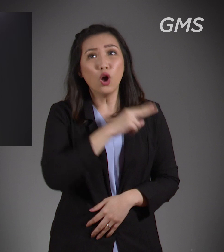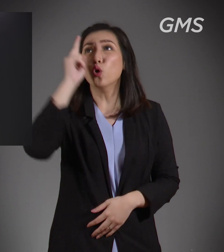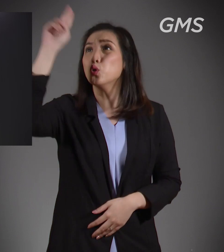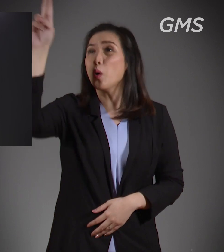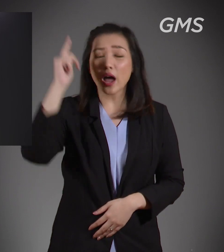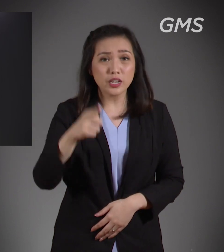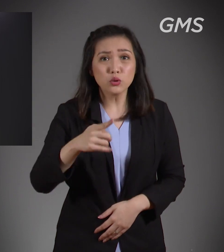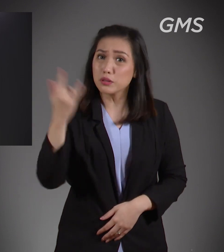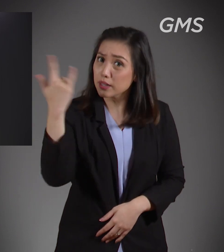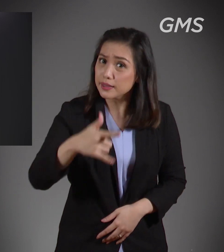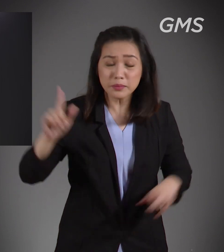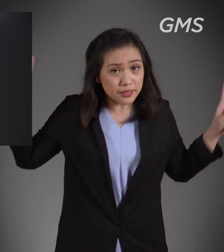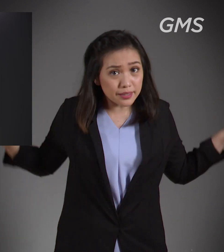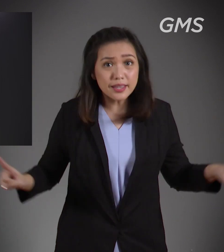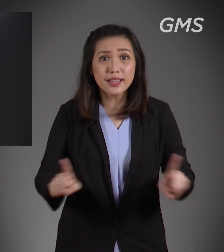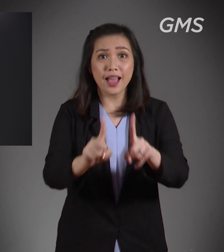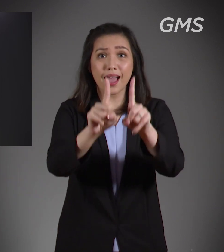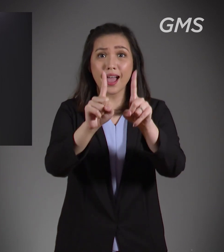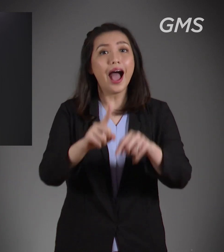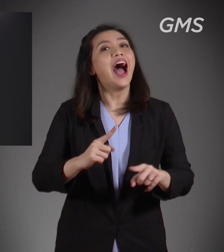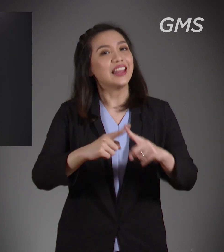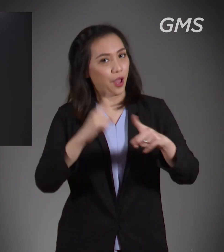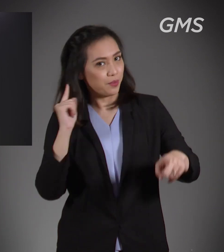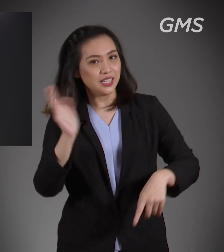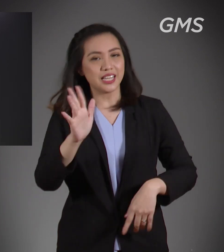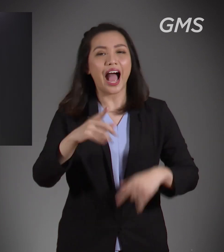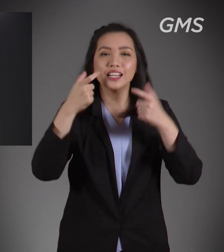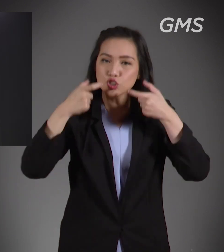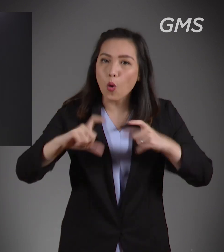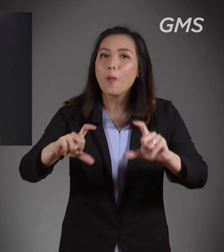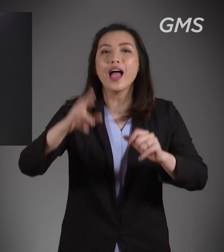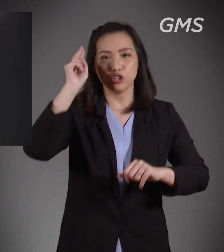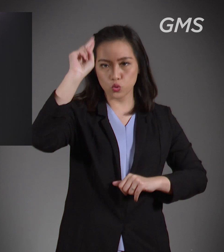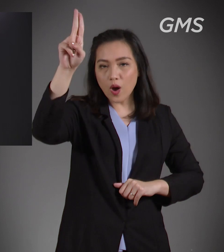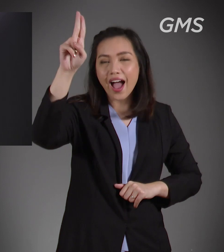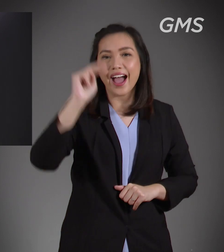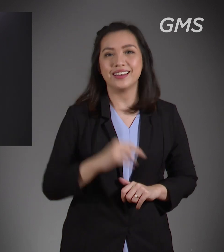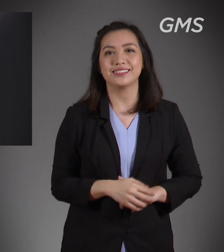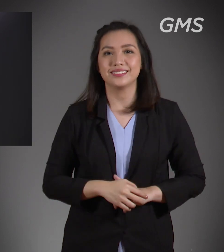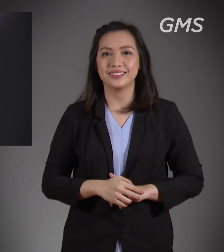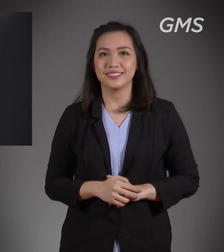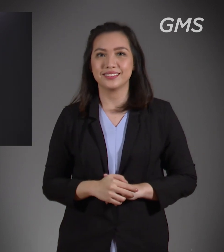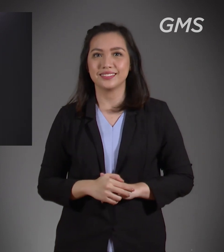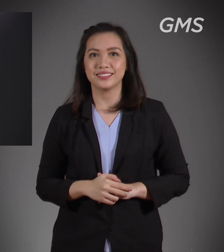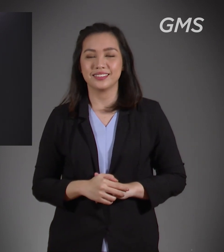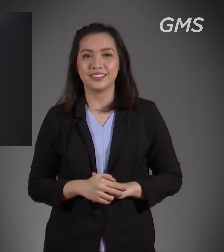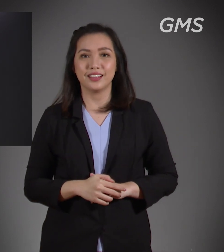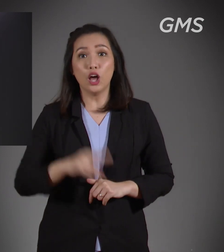mencobai yang maha kuasa. God doesn't abandon us. God doesn't leave us first if we don't leave